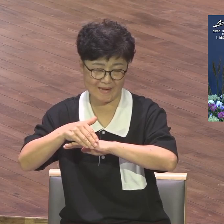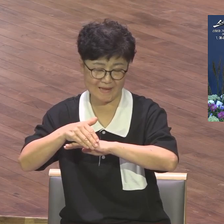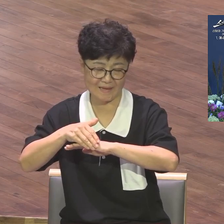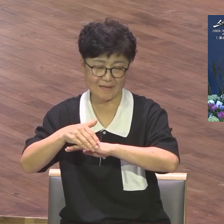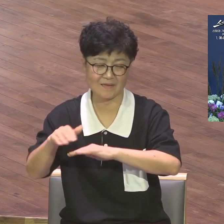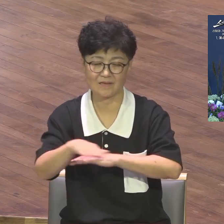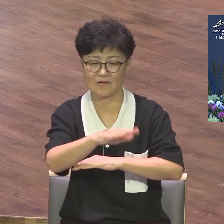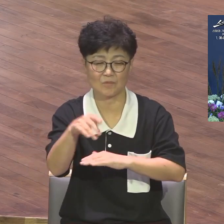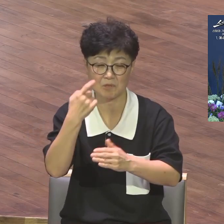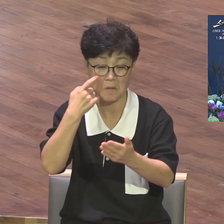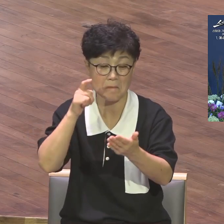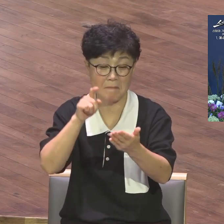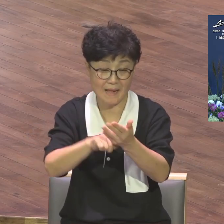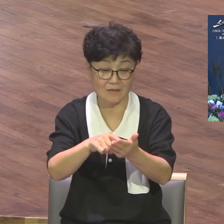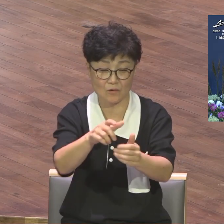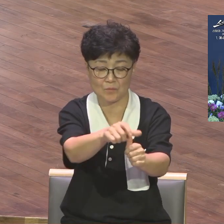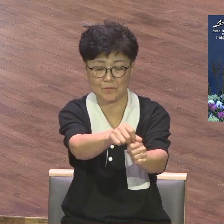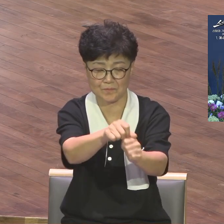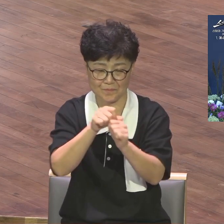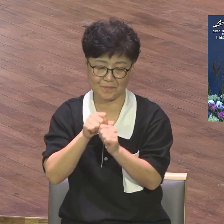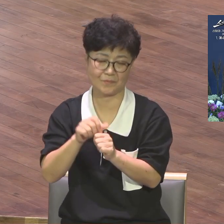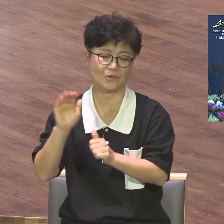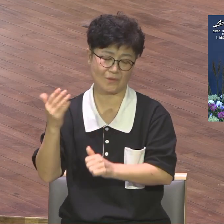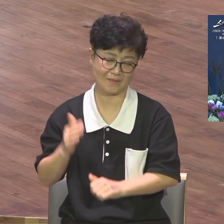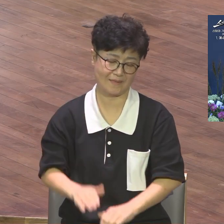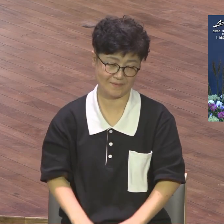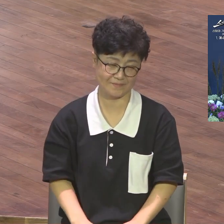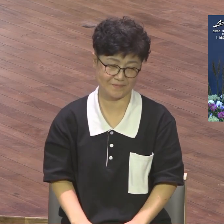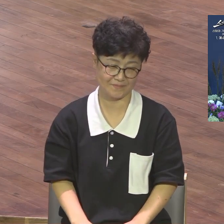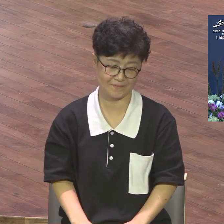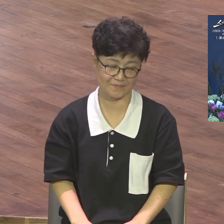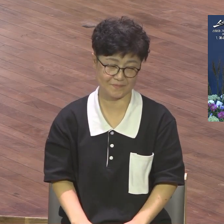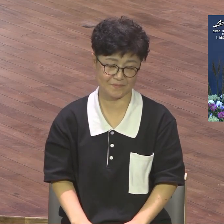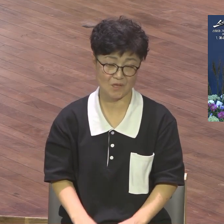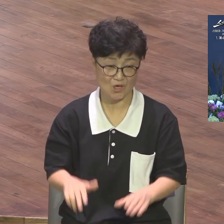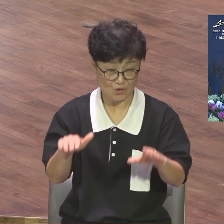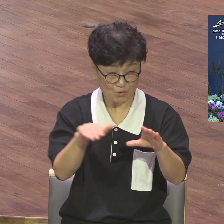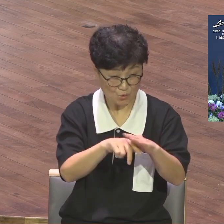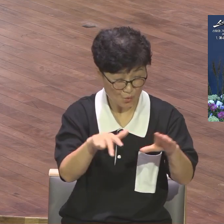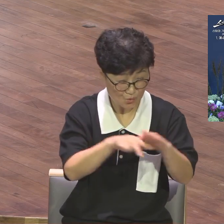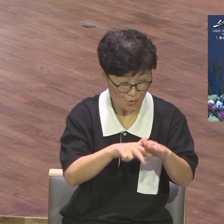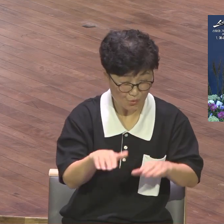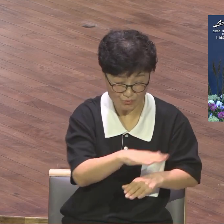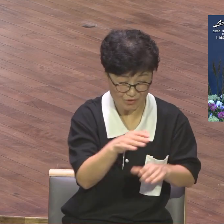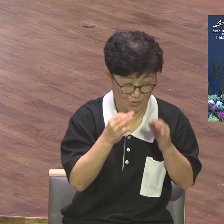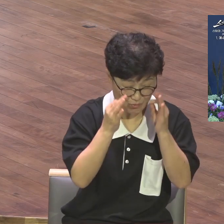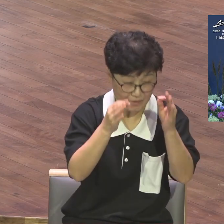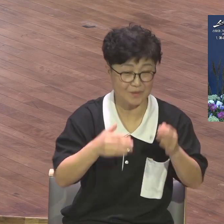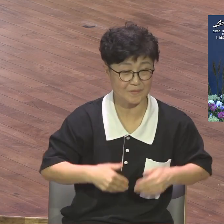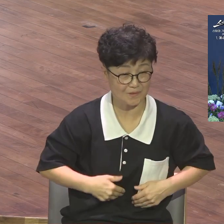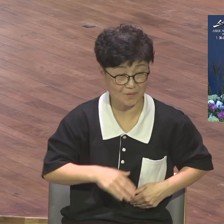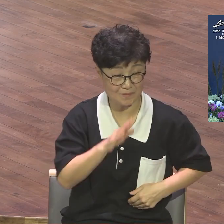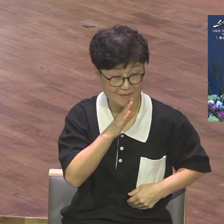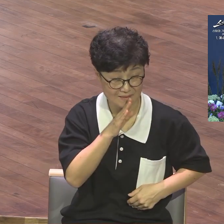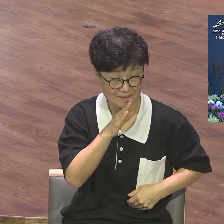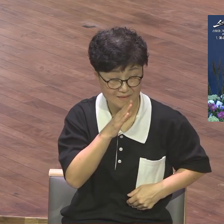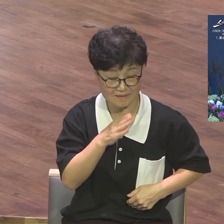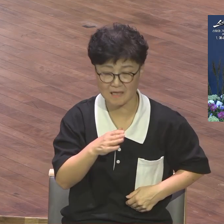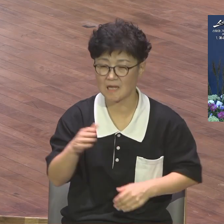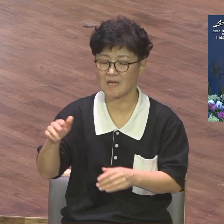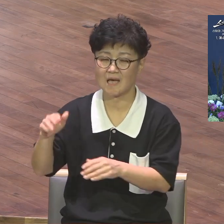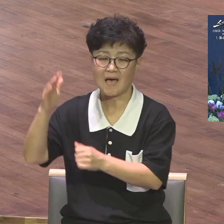것입니다. 종교는 인간의 노력으로 신을 찾아가는 몸부림이라면 복음은 하나님이 하나님의 열심으로